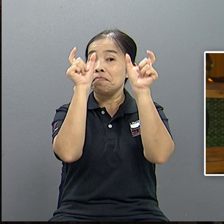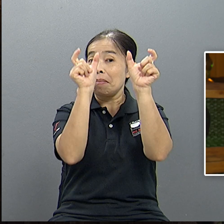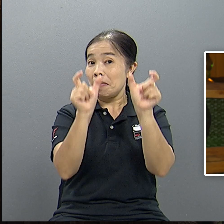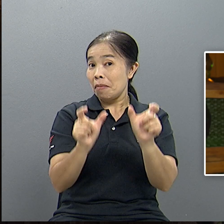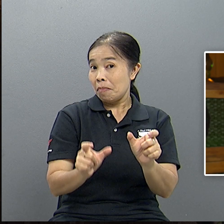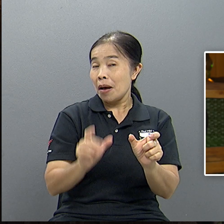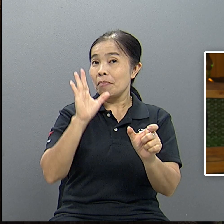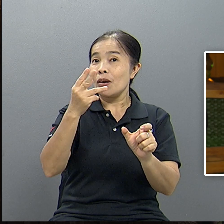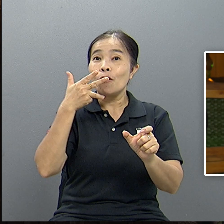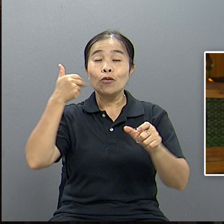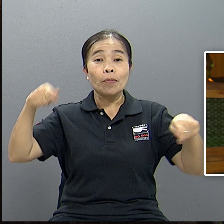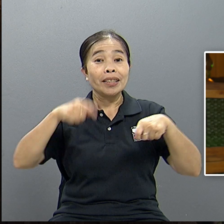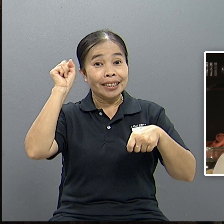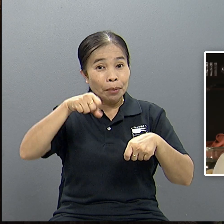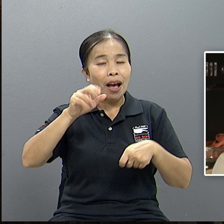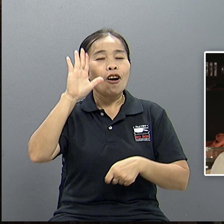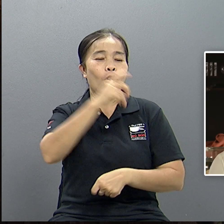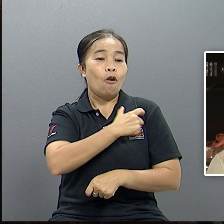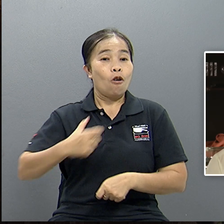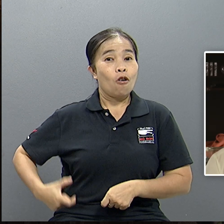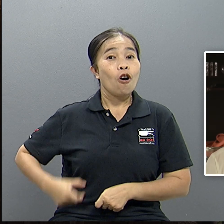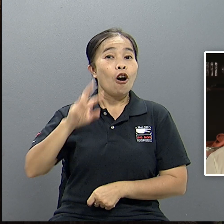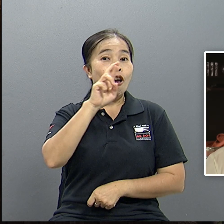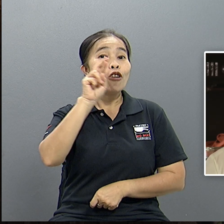พนธ์ในรัชกาลที่สองใช่ไหมคะ